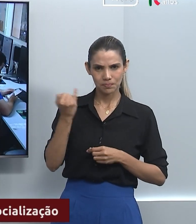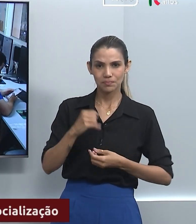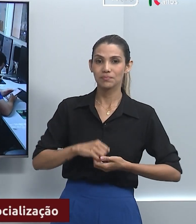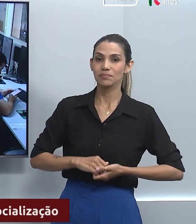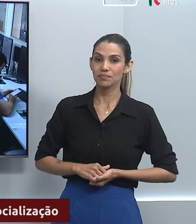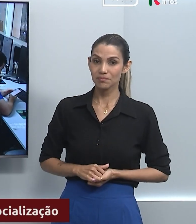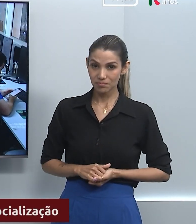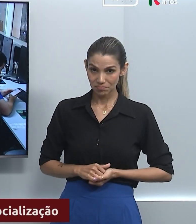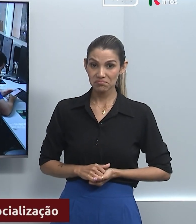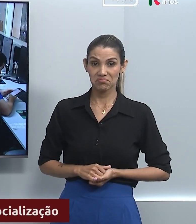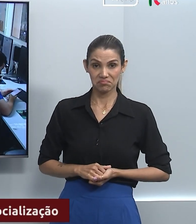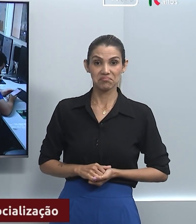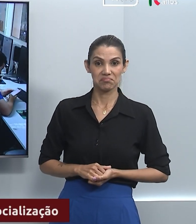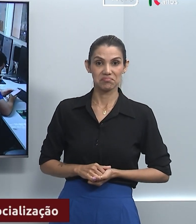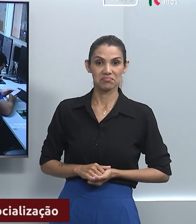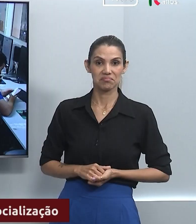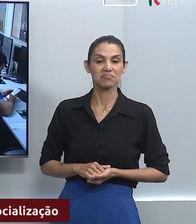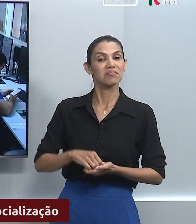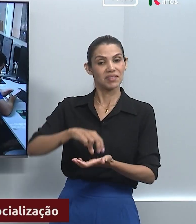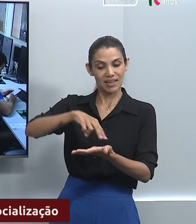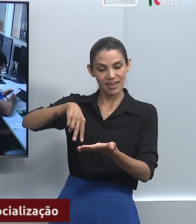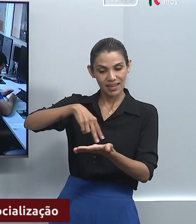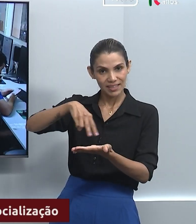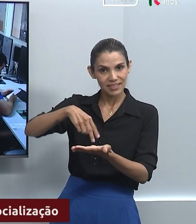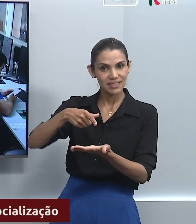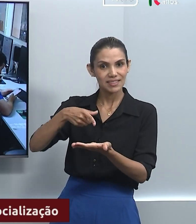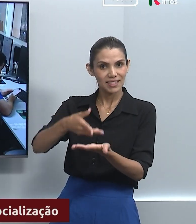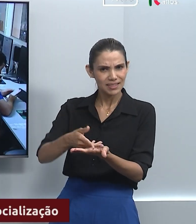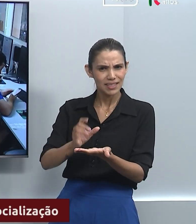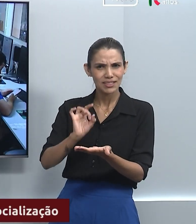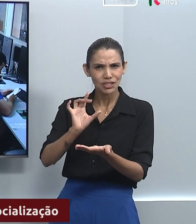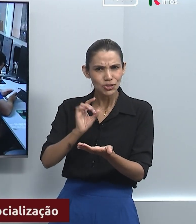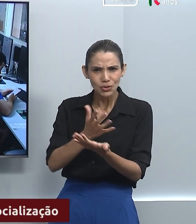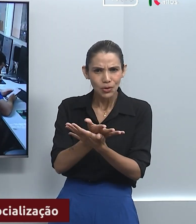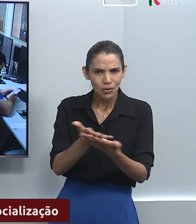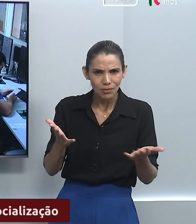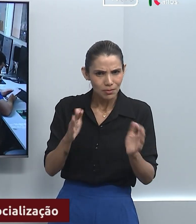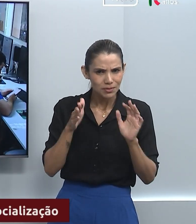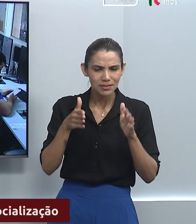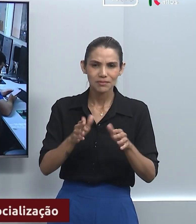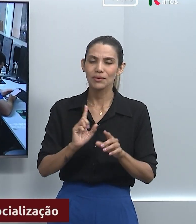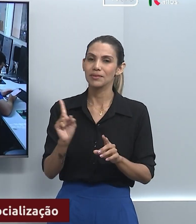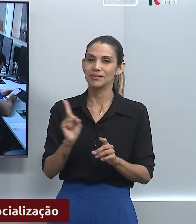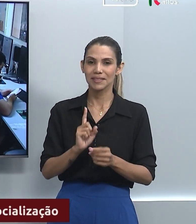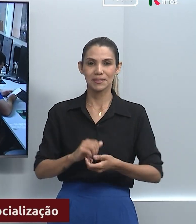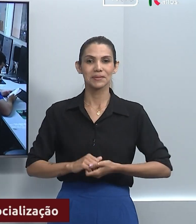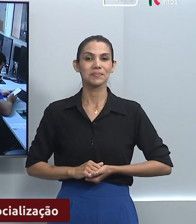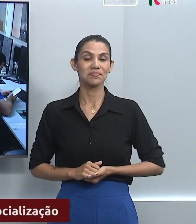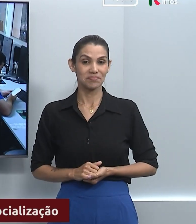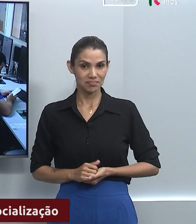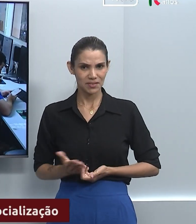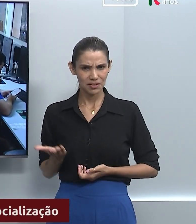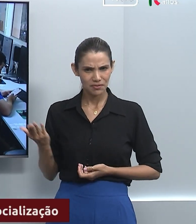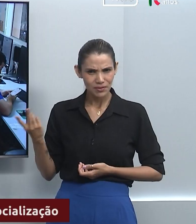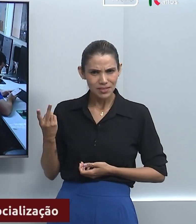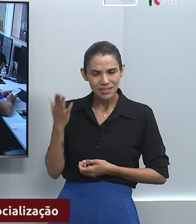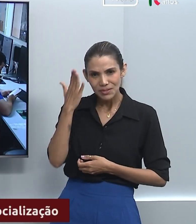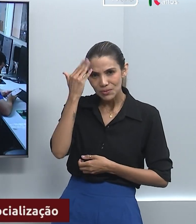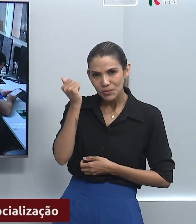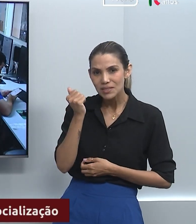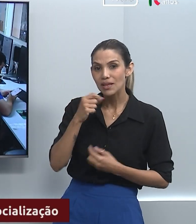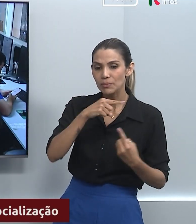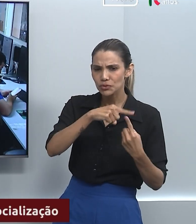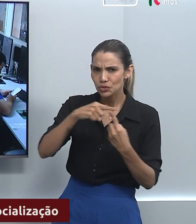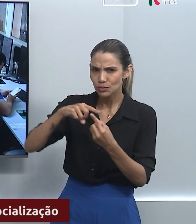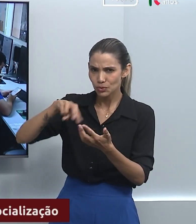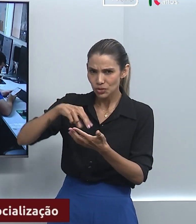apesar de ser a dança mais conhecida, ela não é a única a ser comemorada nesse dia tão especial. Camila e Sara, vocês sabem quantos estilos de dança